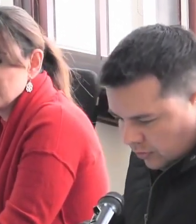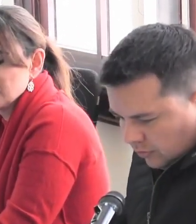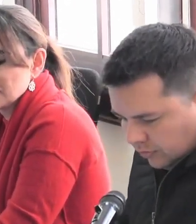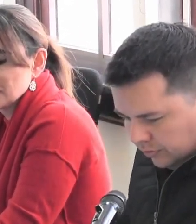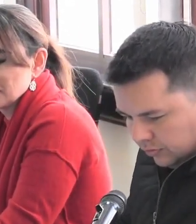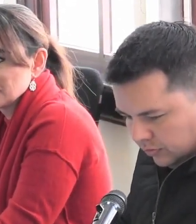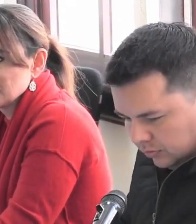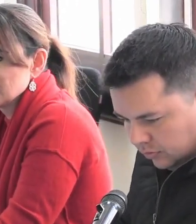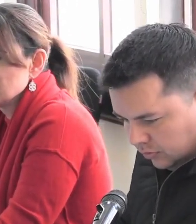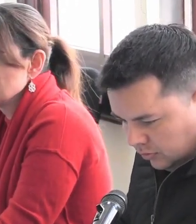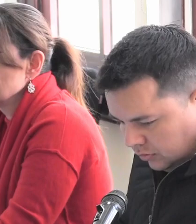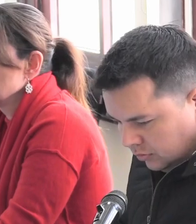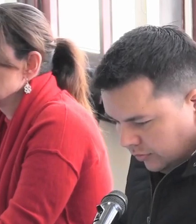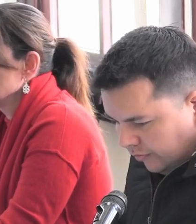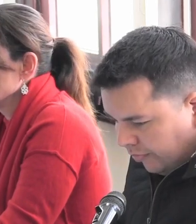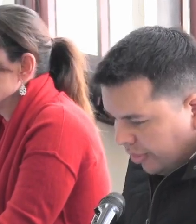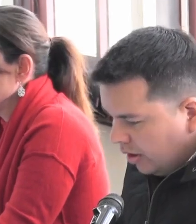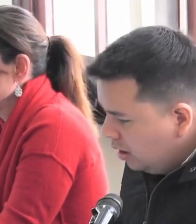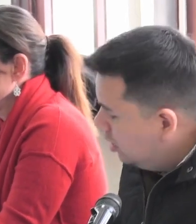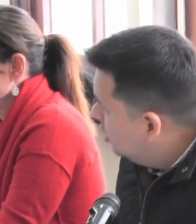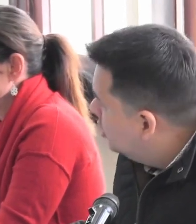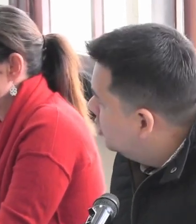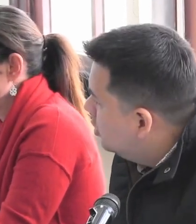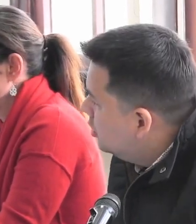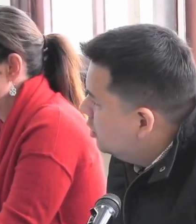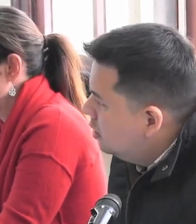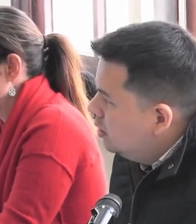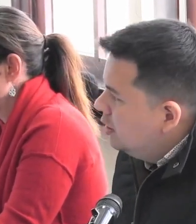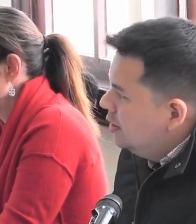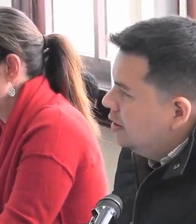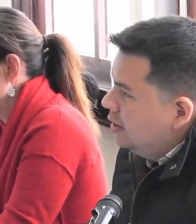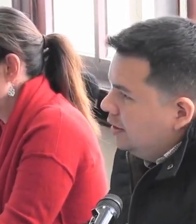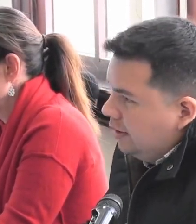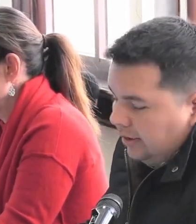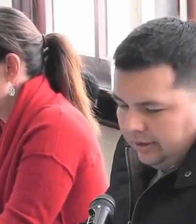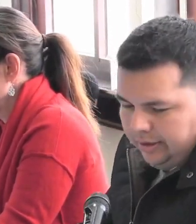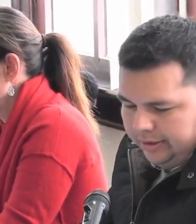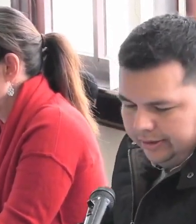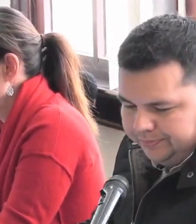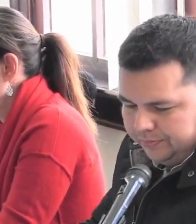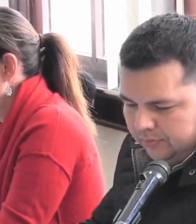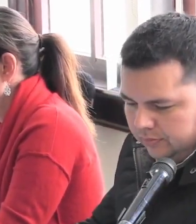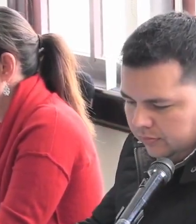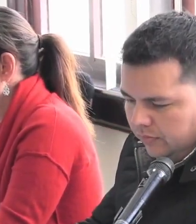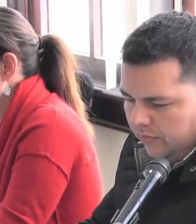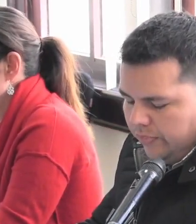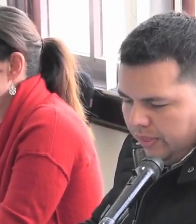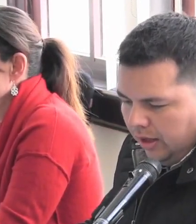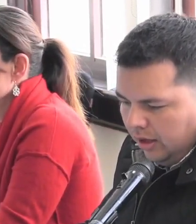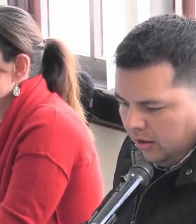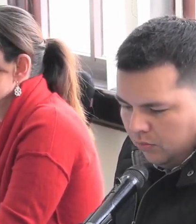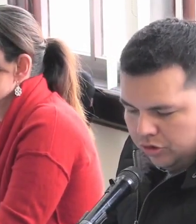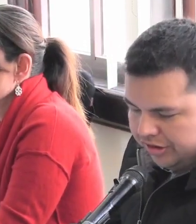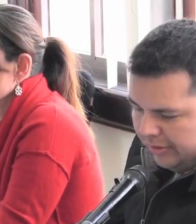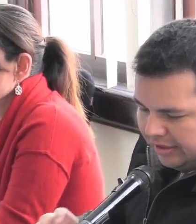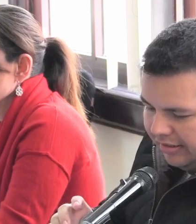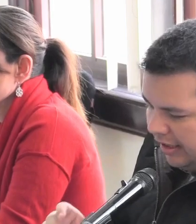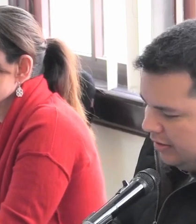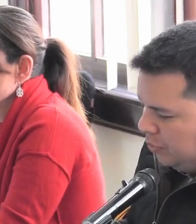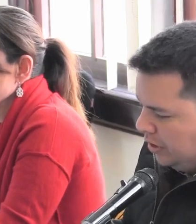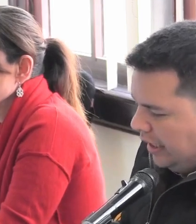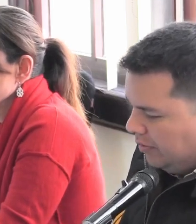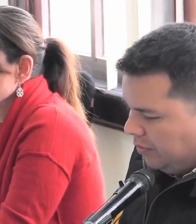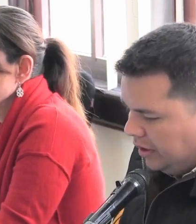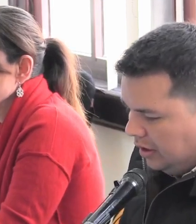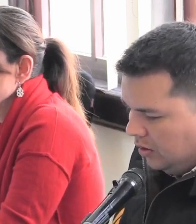Raúl Torres Guerrero, integrante del Grupo Parlamentario del Partido Acción Nacional. Adelante, diputado. Muchísimas